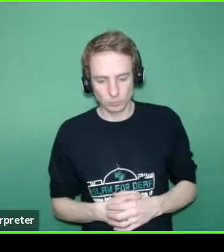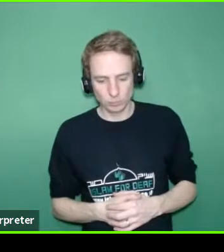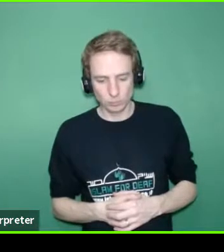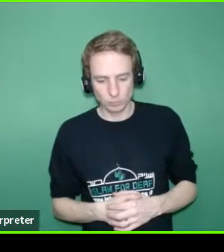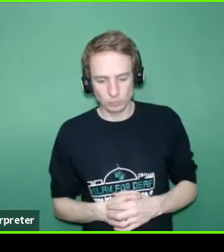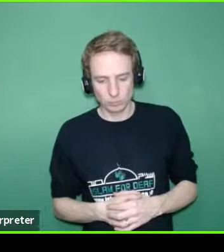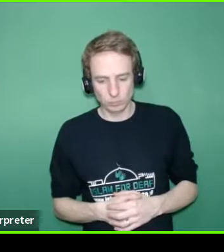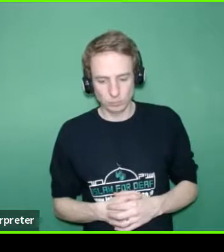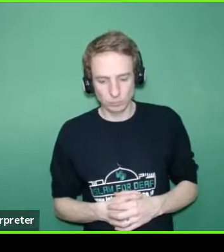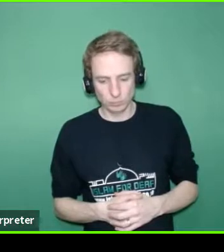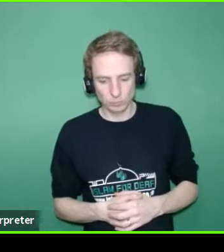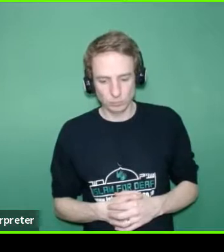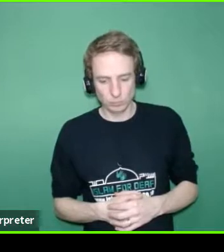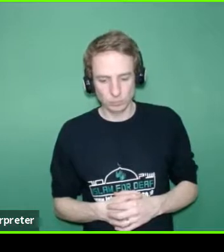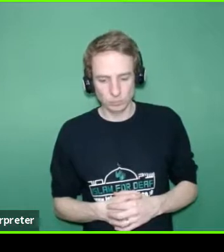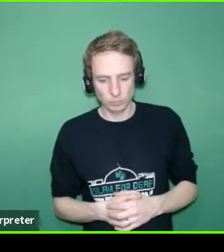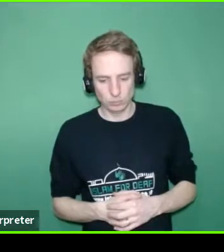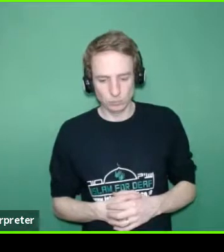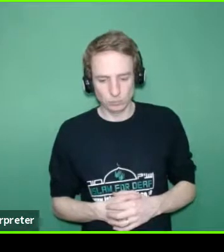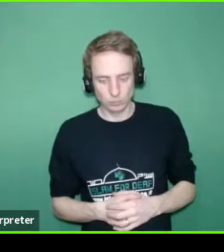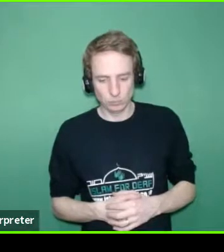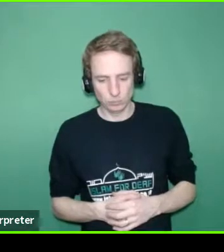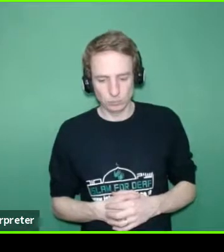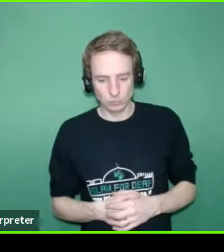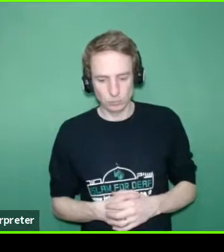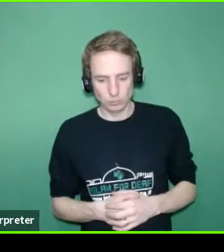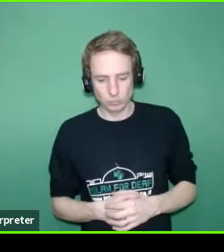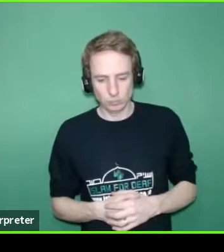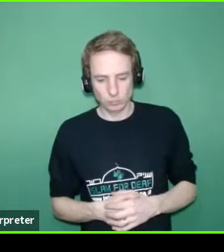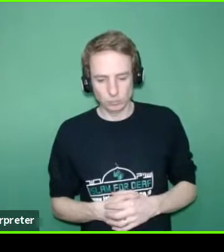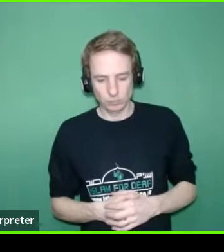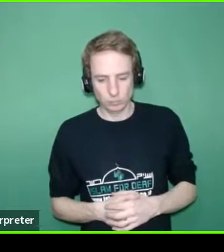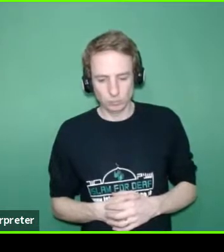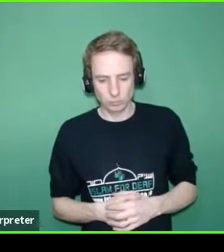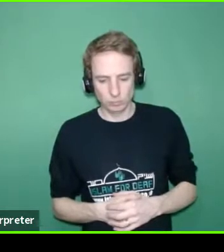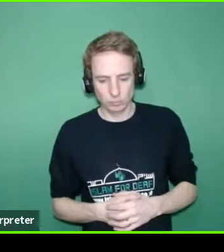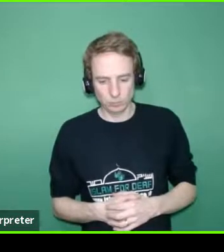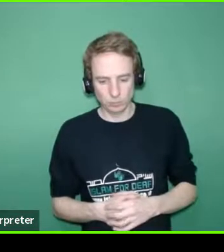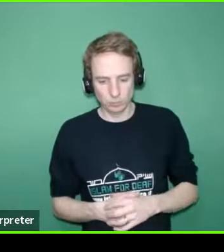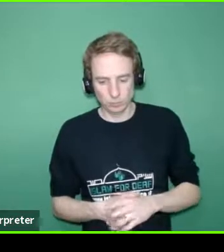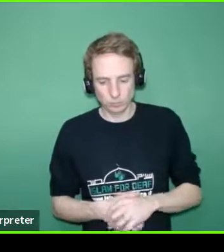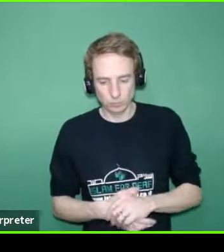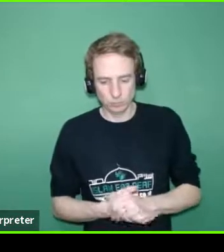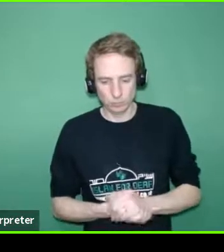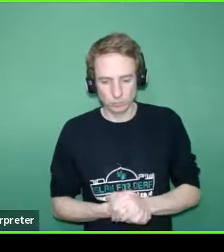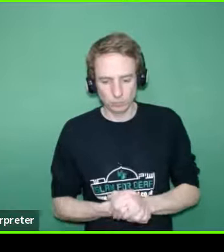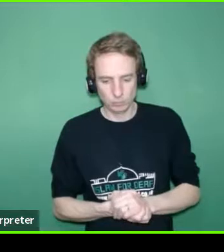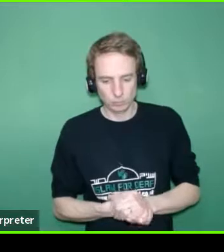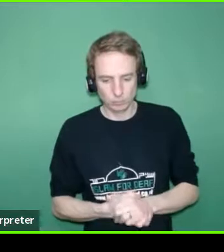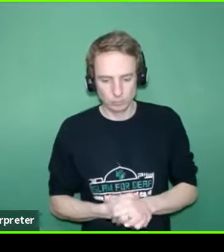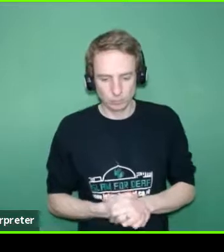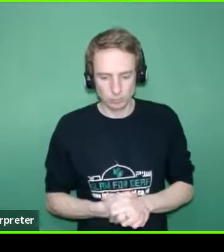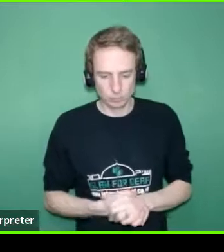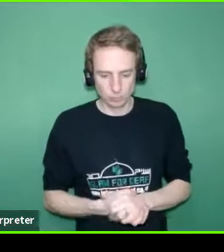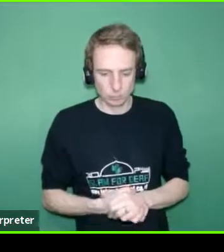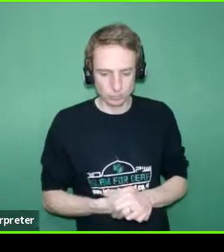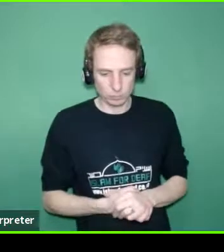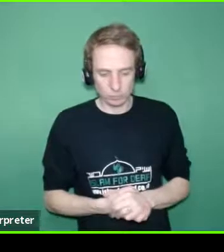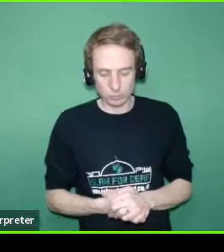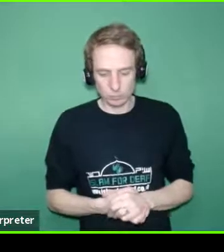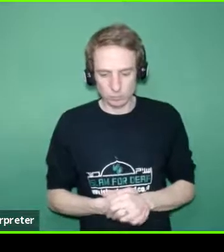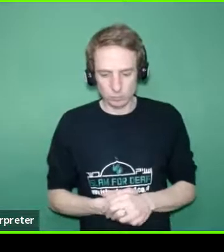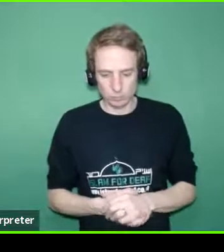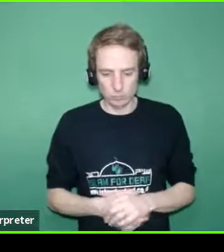خلق السماوات والأرض منها 4 حرم ذلك الدين القيم فلا تظلموا